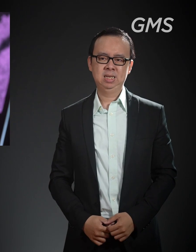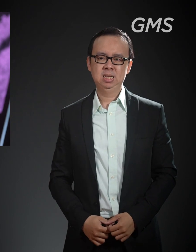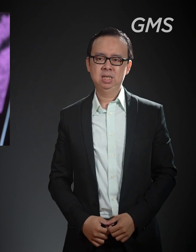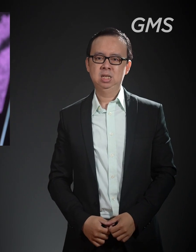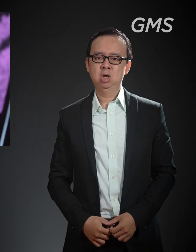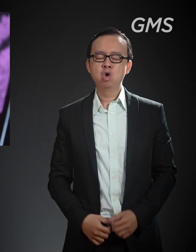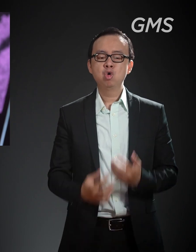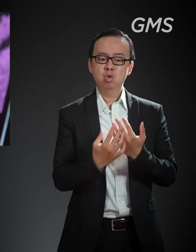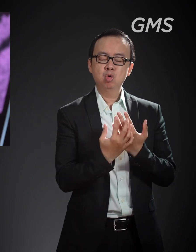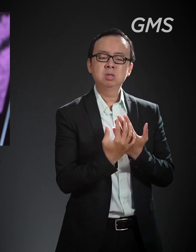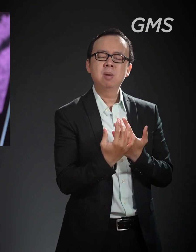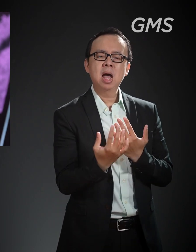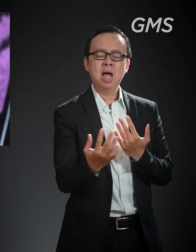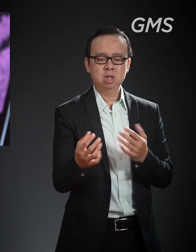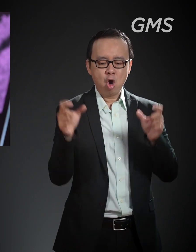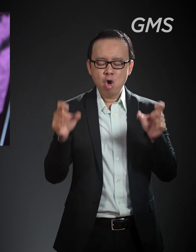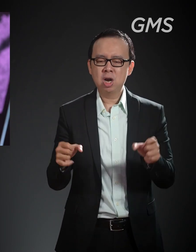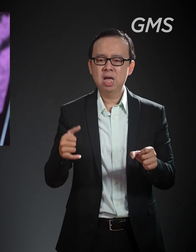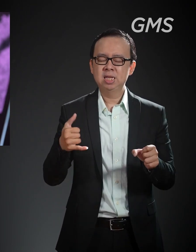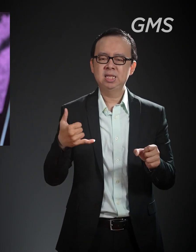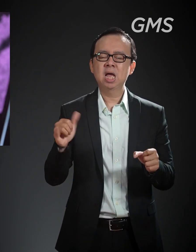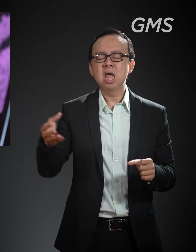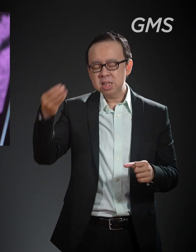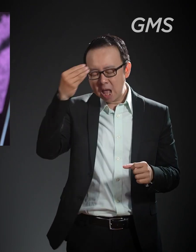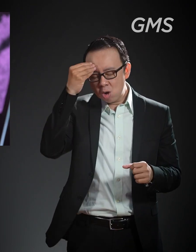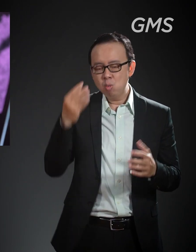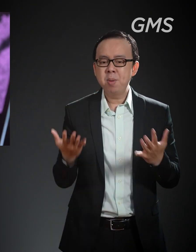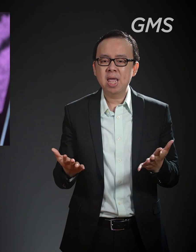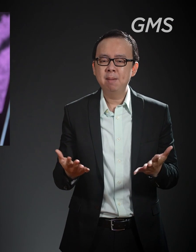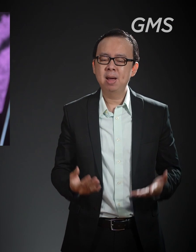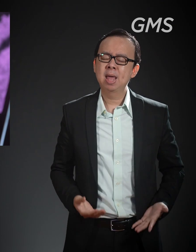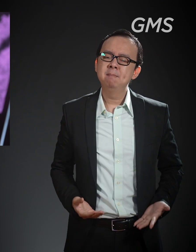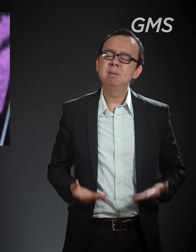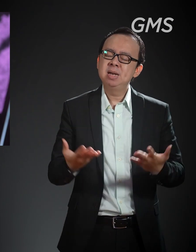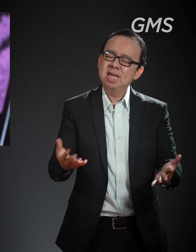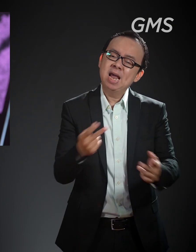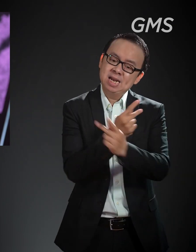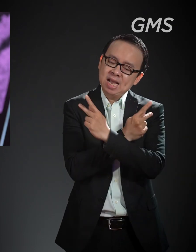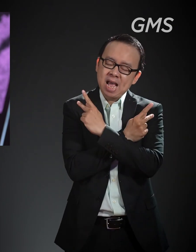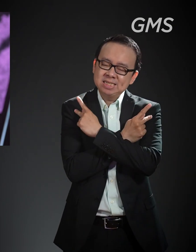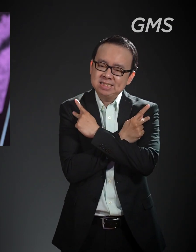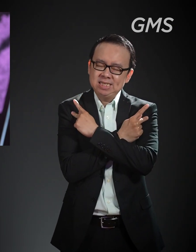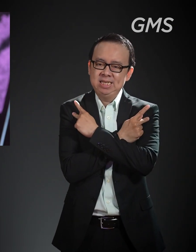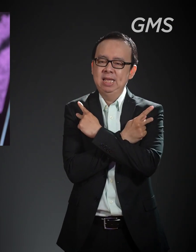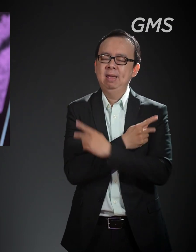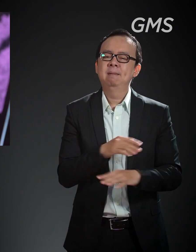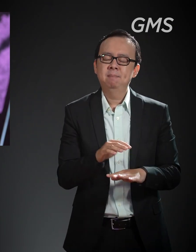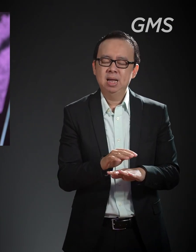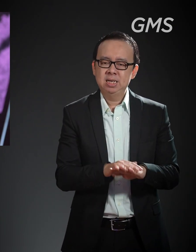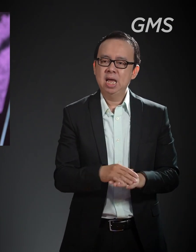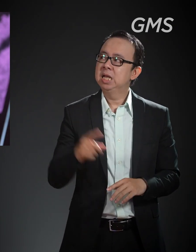Suatu umat yang tahu bagaimana mengembalikan kasih kepada Dia yang memberikan kasih secara